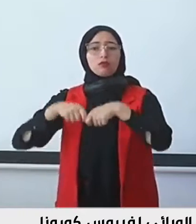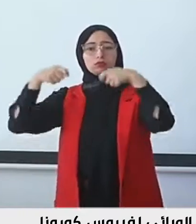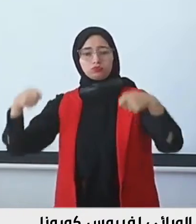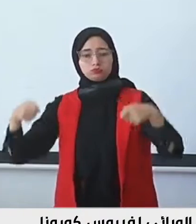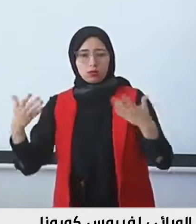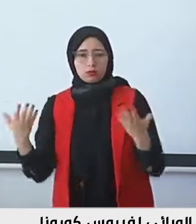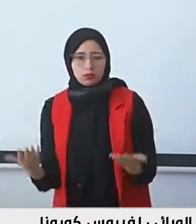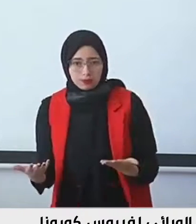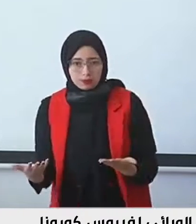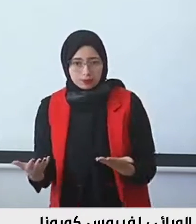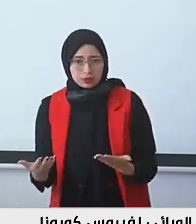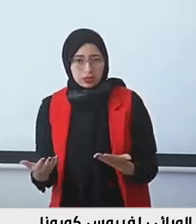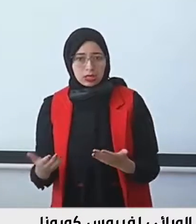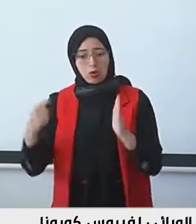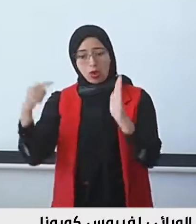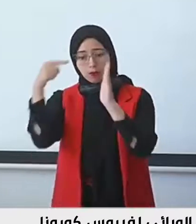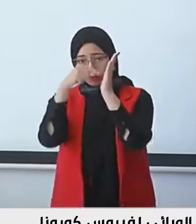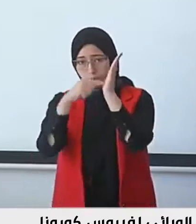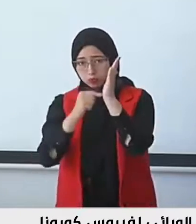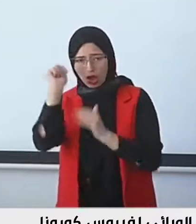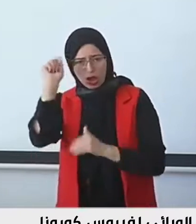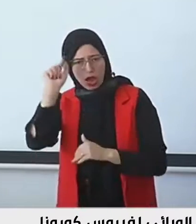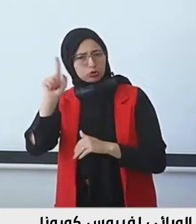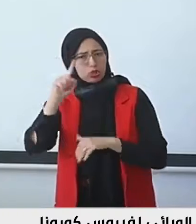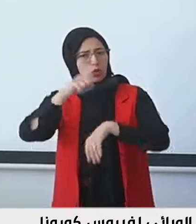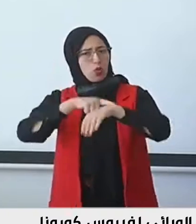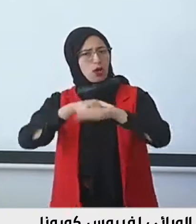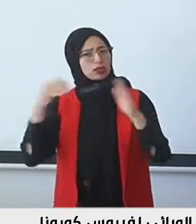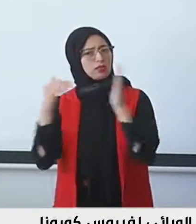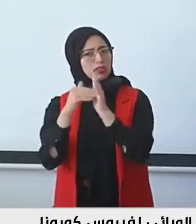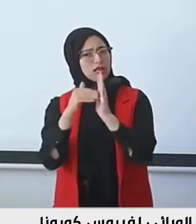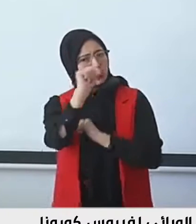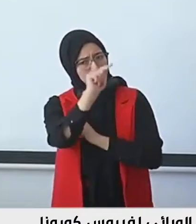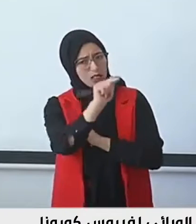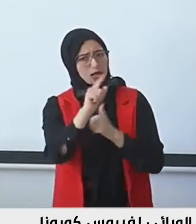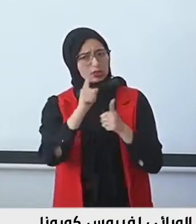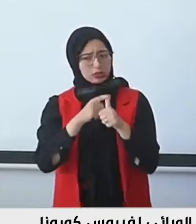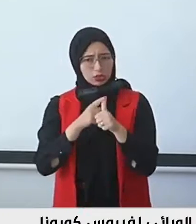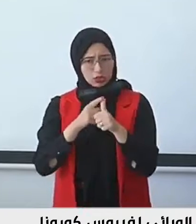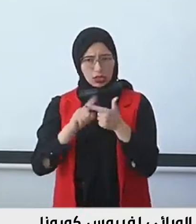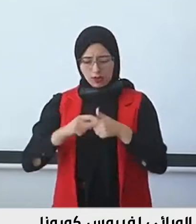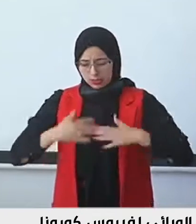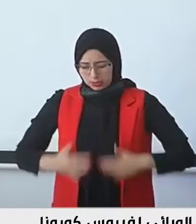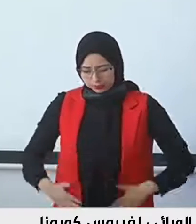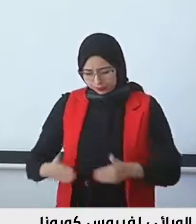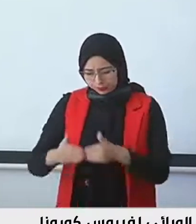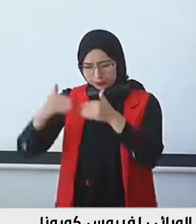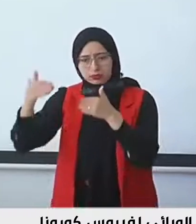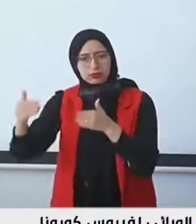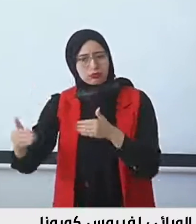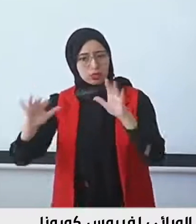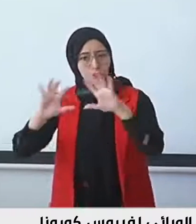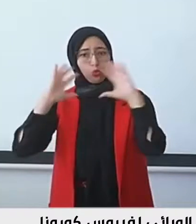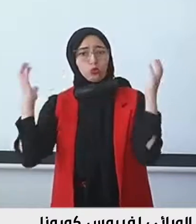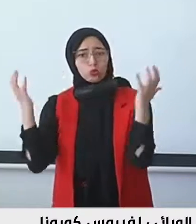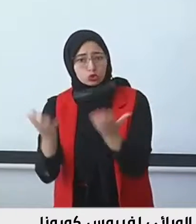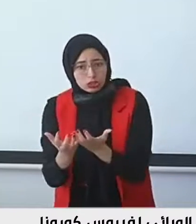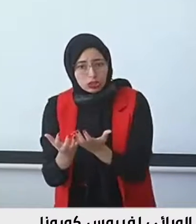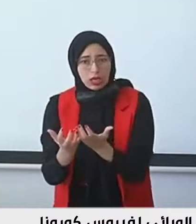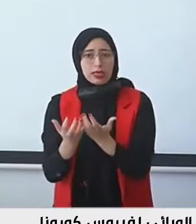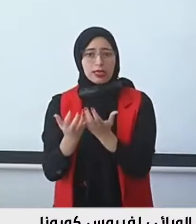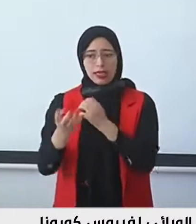هو مش كان الكوفرف هو جملة من إجراءات منها الكوفرف هي فيها التباعد الجسدي بصفة عامة،